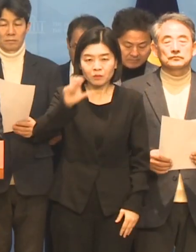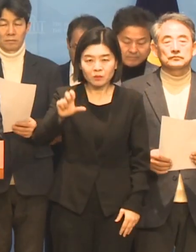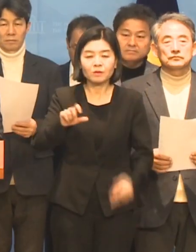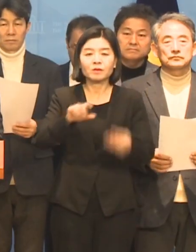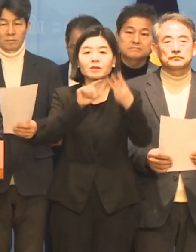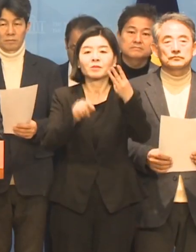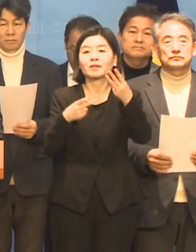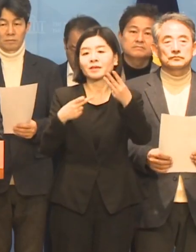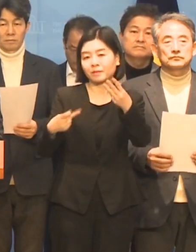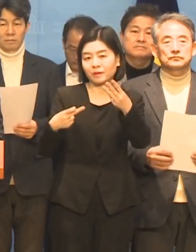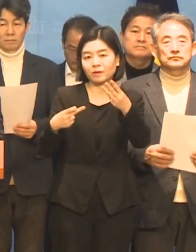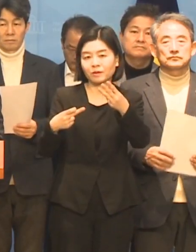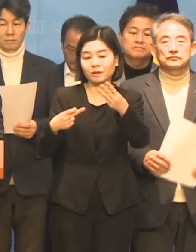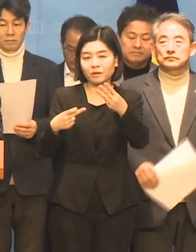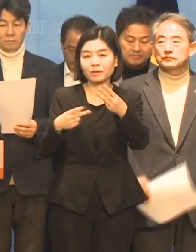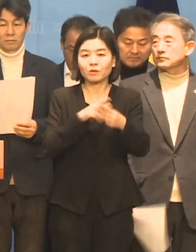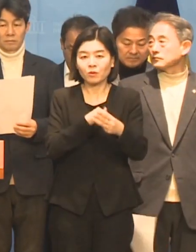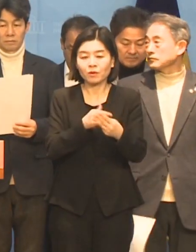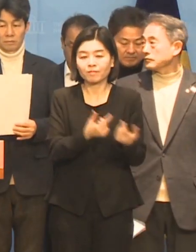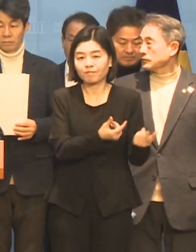12일 더불어민주당 재선 의원 일동.